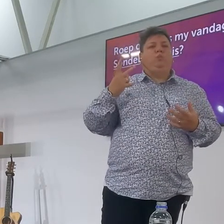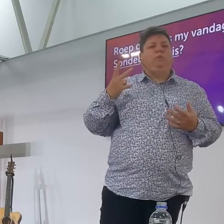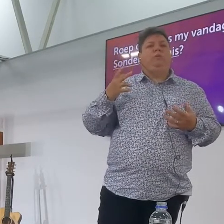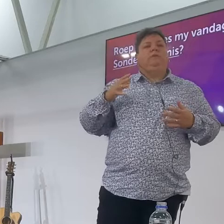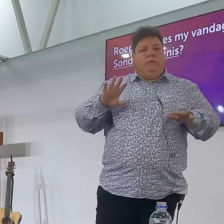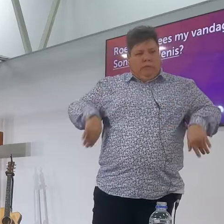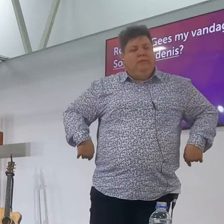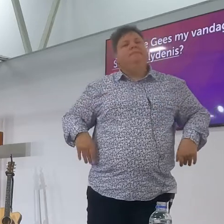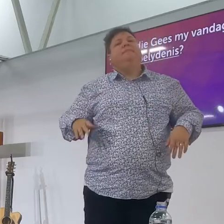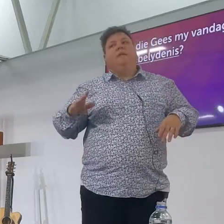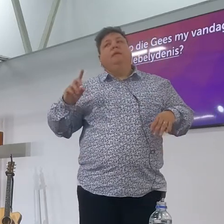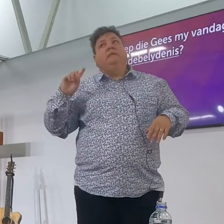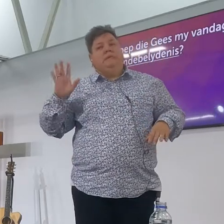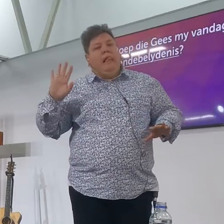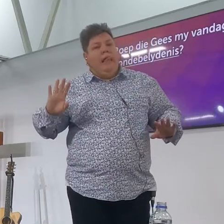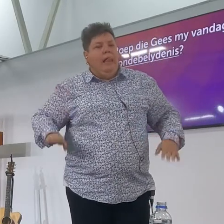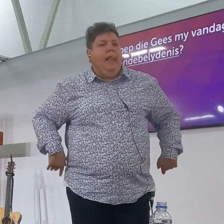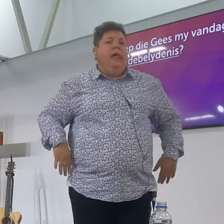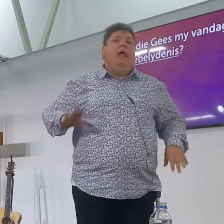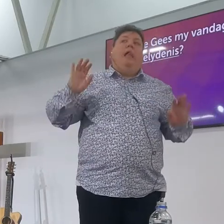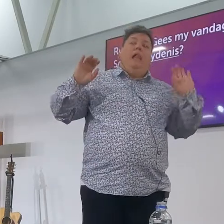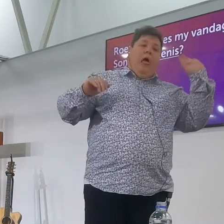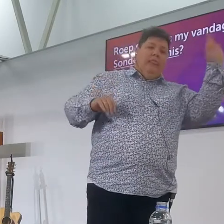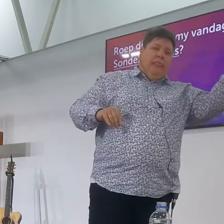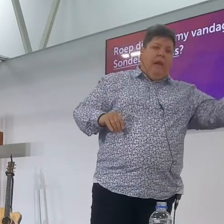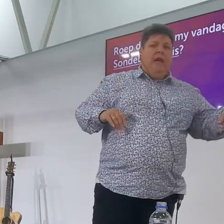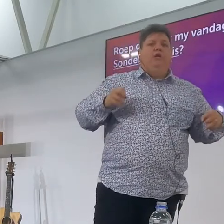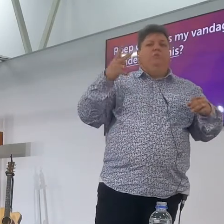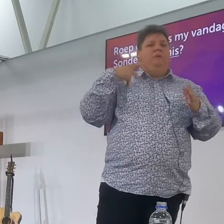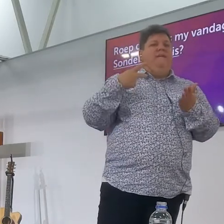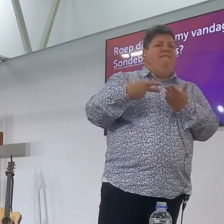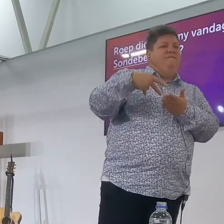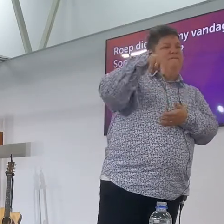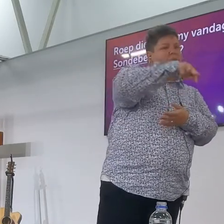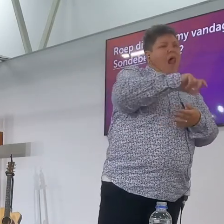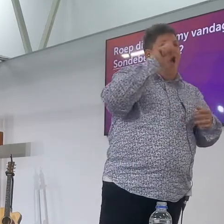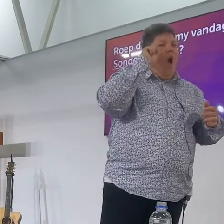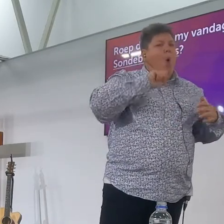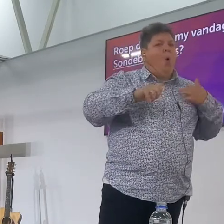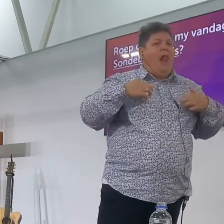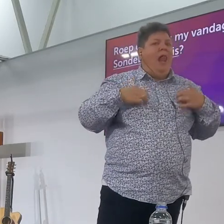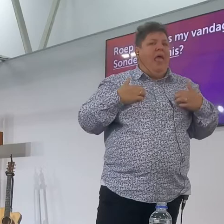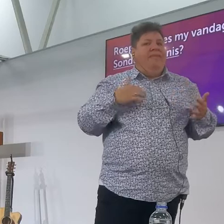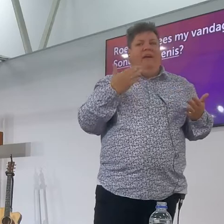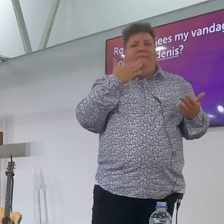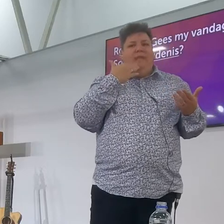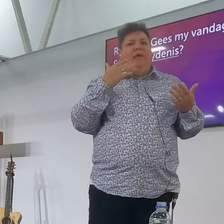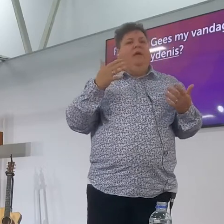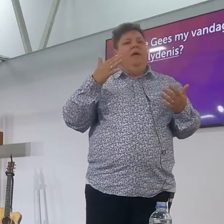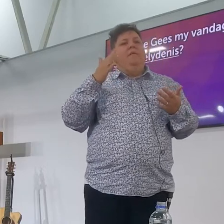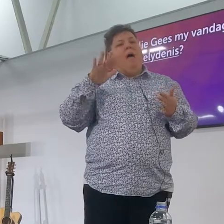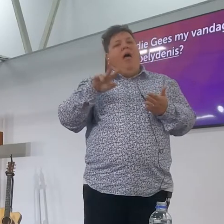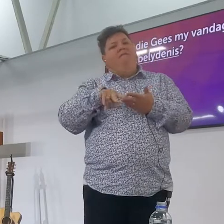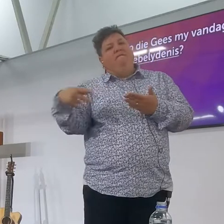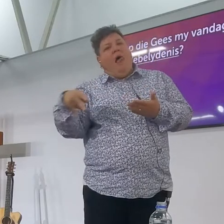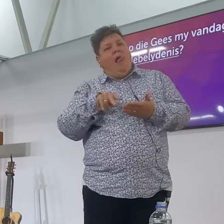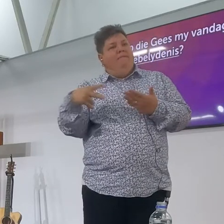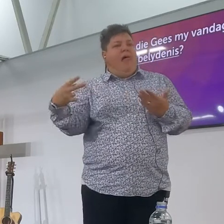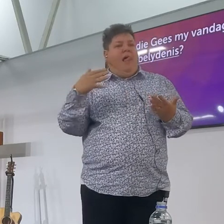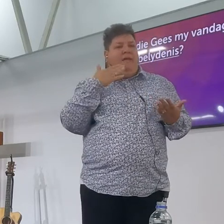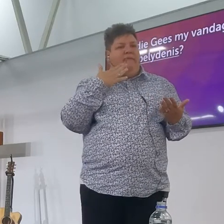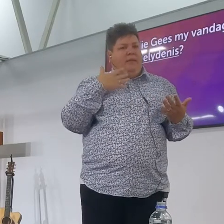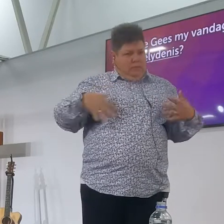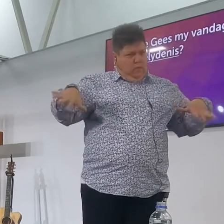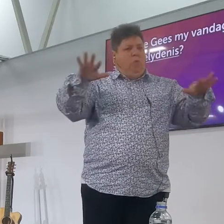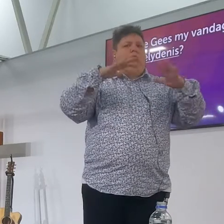Here, en ons weet, gaan baie keer terug na ons ou lewe toe. Wie van julle het al teruggeval in sonde? Steek gou op die hande, ek wil sien. Ja, julle weet